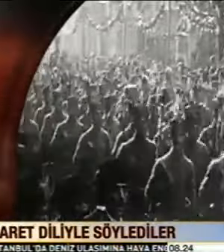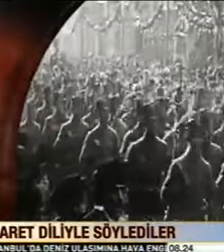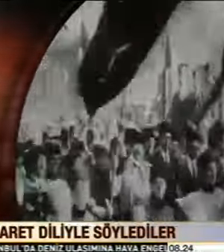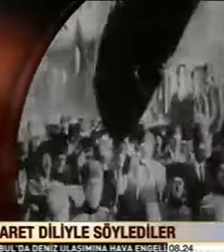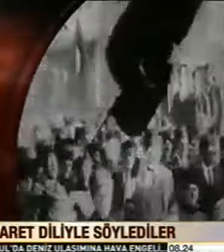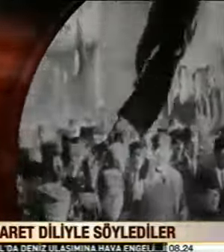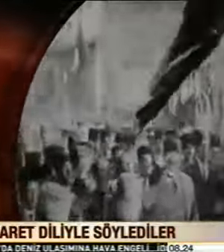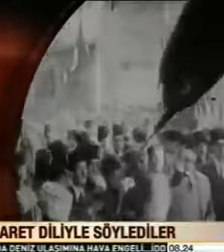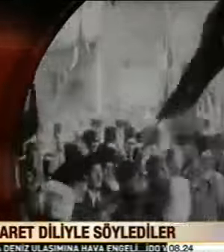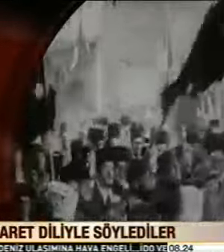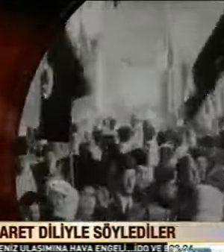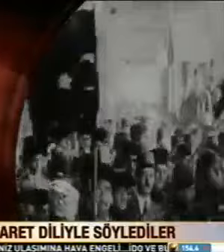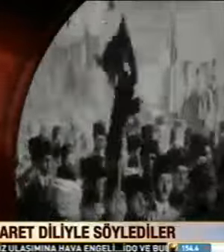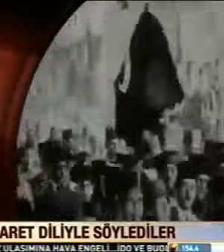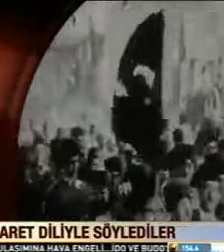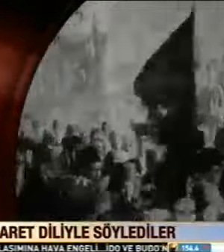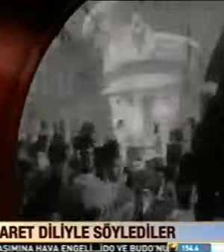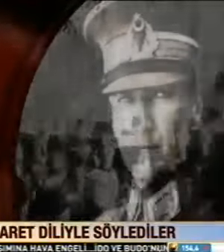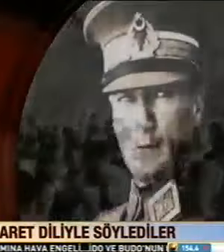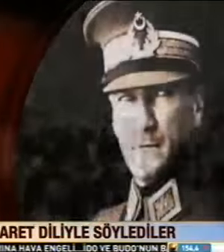dağlarında